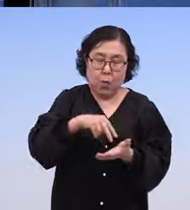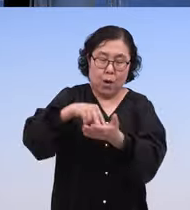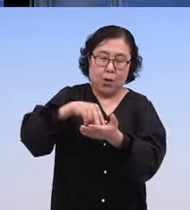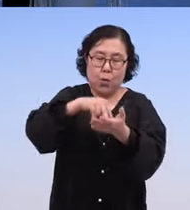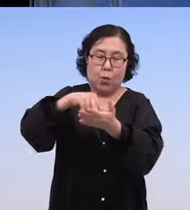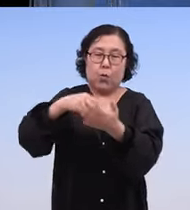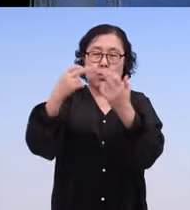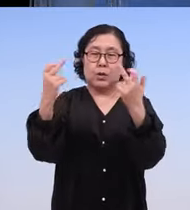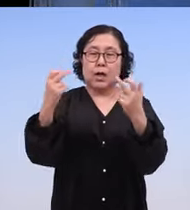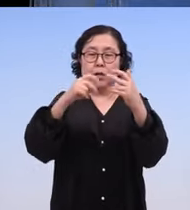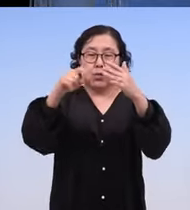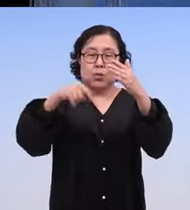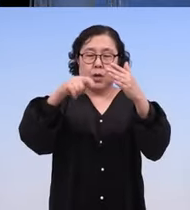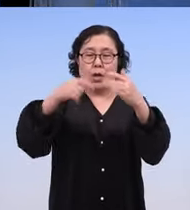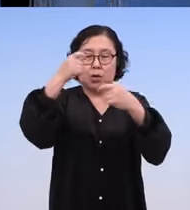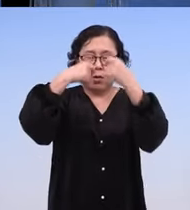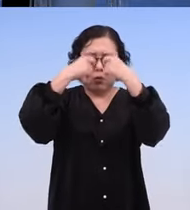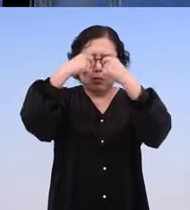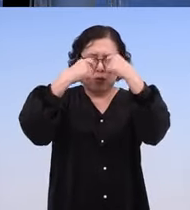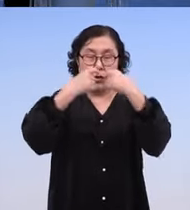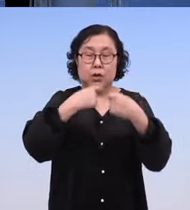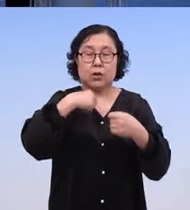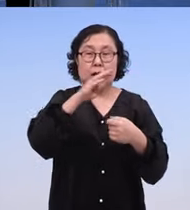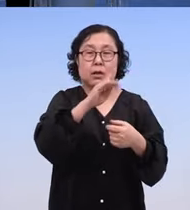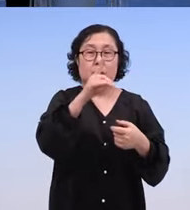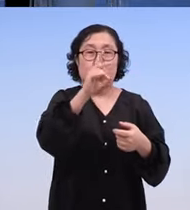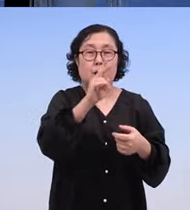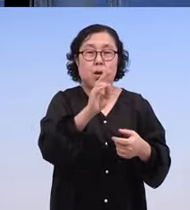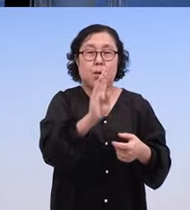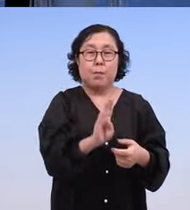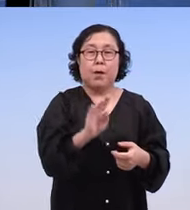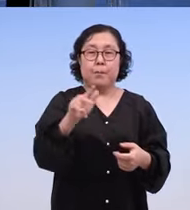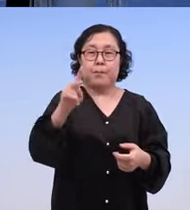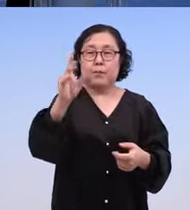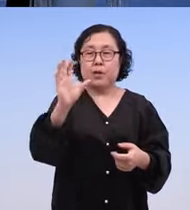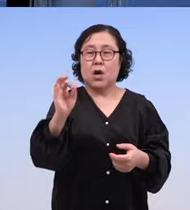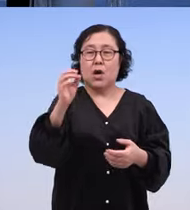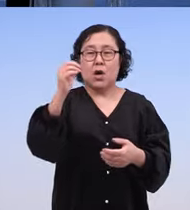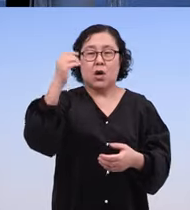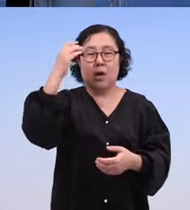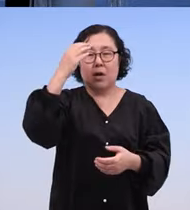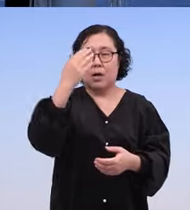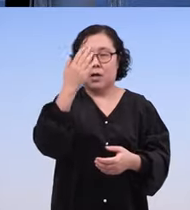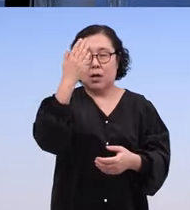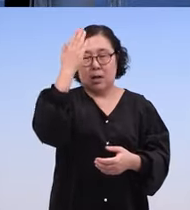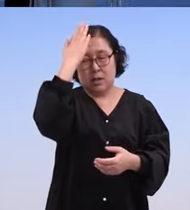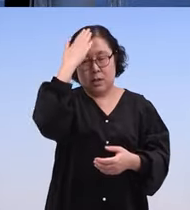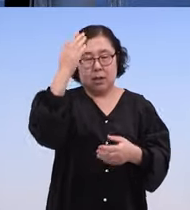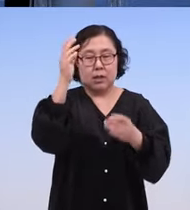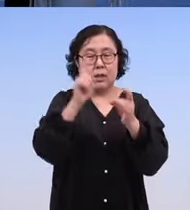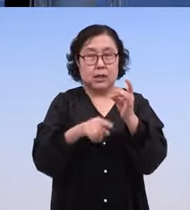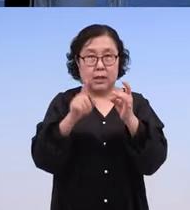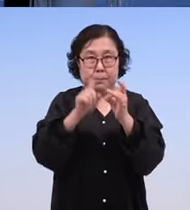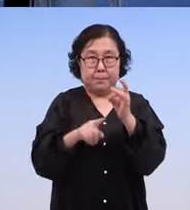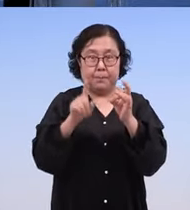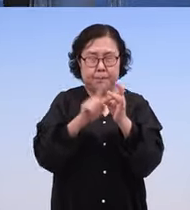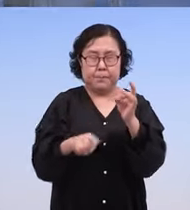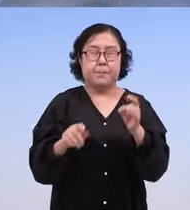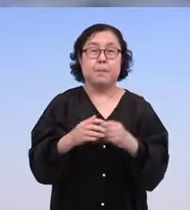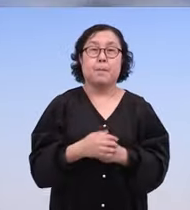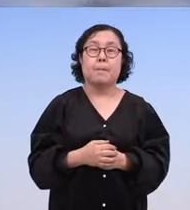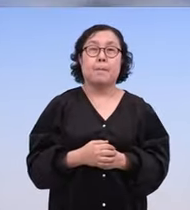외로운 산중에서 한없이 우셨다는 법전 스님. 이 짧은 한마디예요. 이 눈에 확 제가 띄는 겁니다.